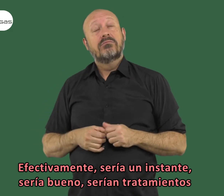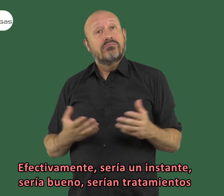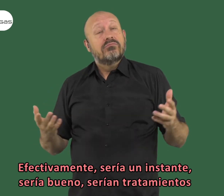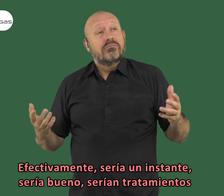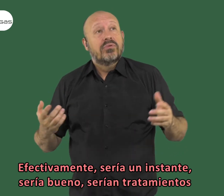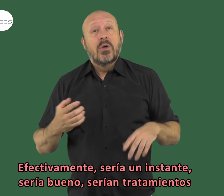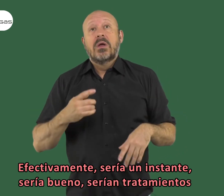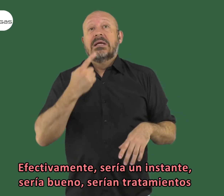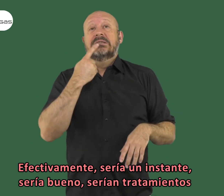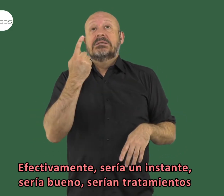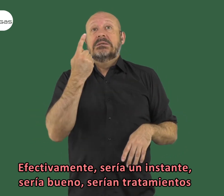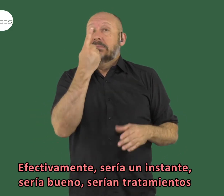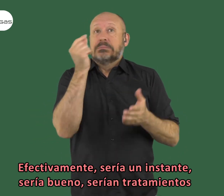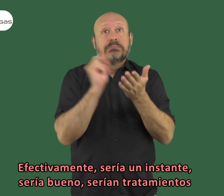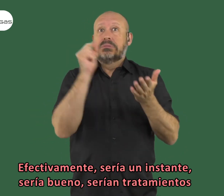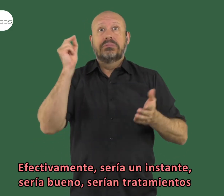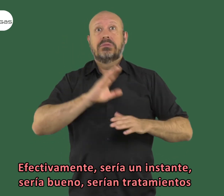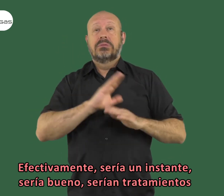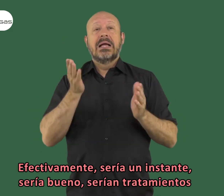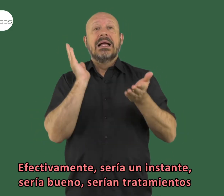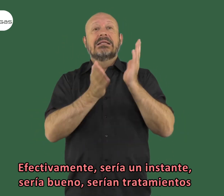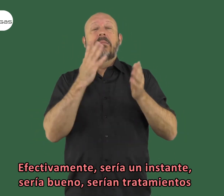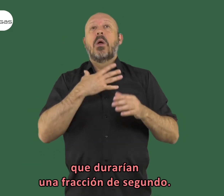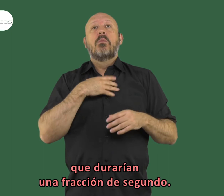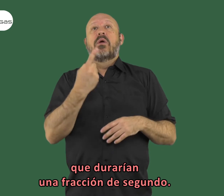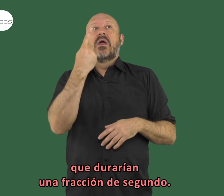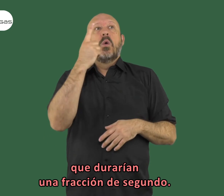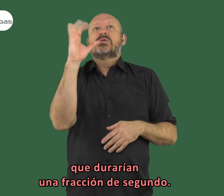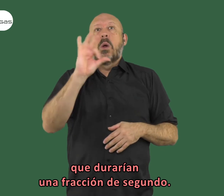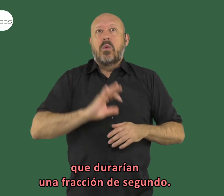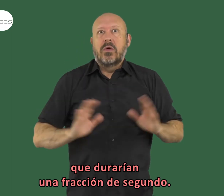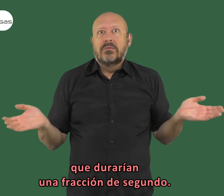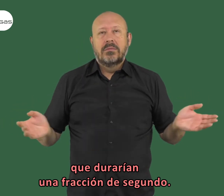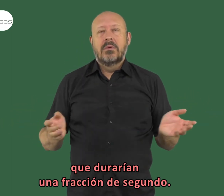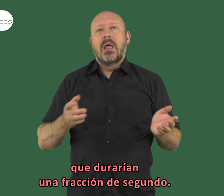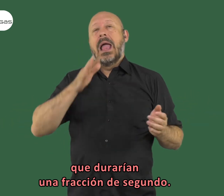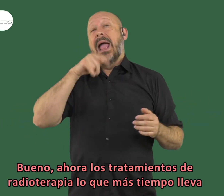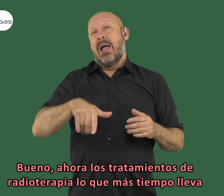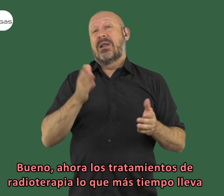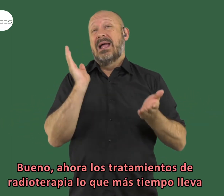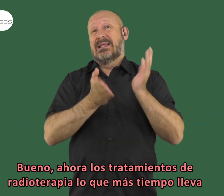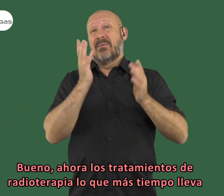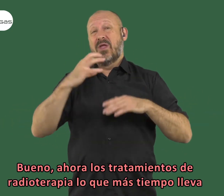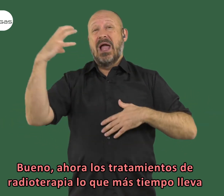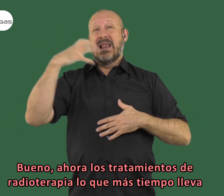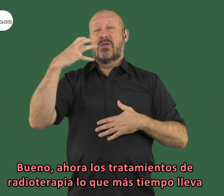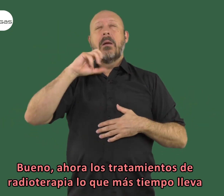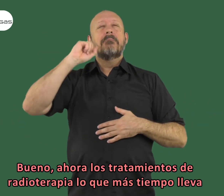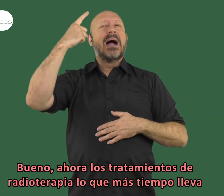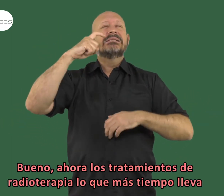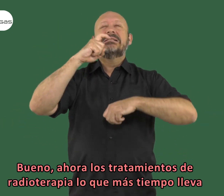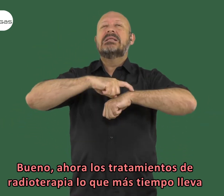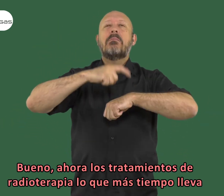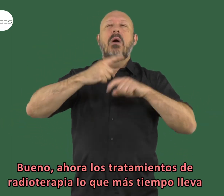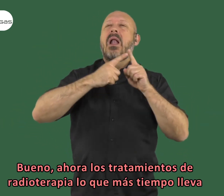Efectivamente, sería un instante. Serían tratamientos que durarían una fracción de segundo. Bueno, ahora los tratamientos de